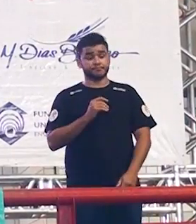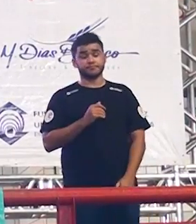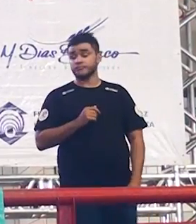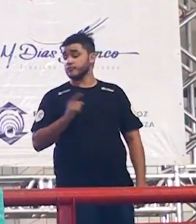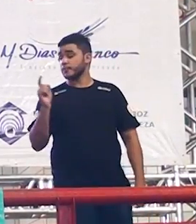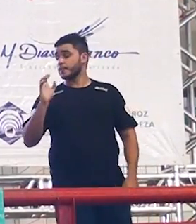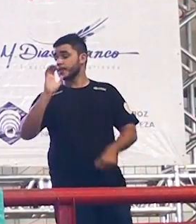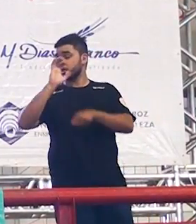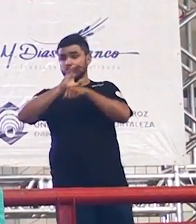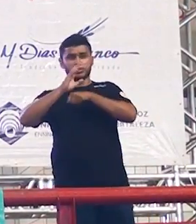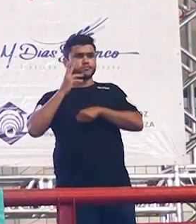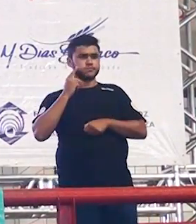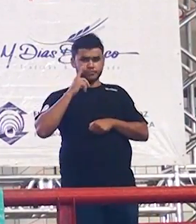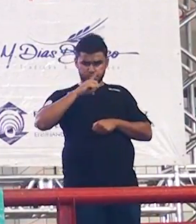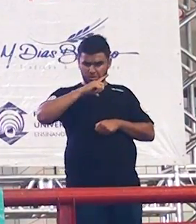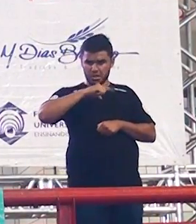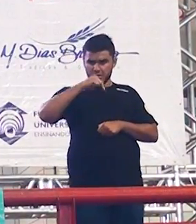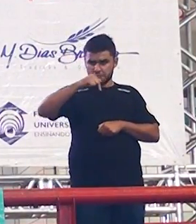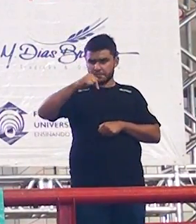Ceará, pessoal, tem energia solar?